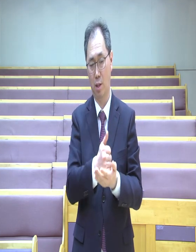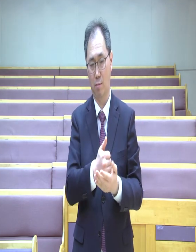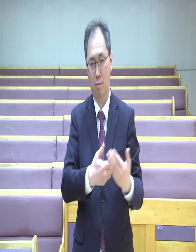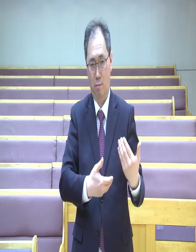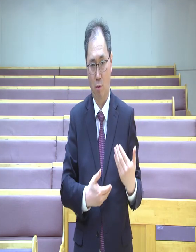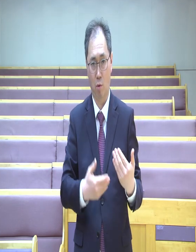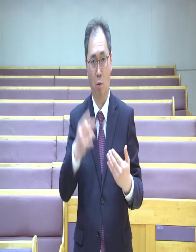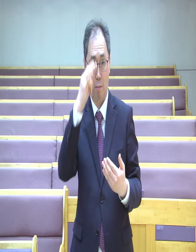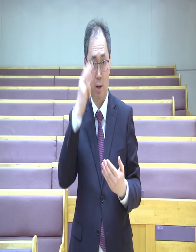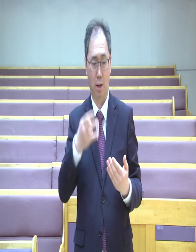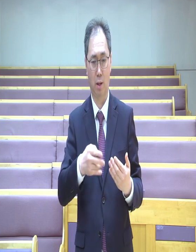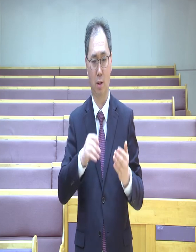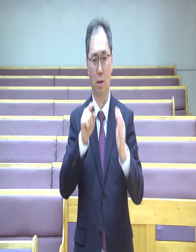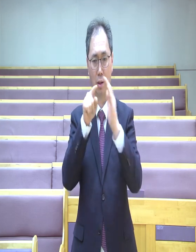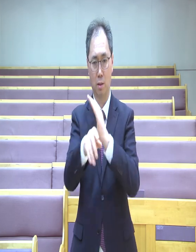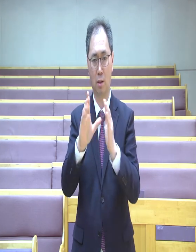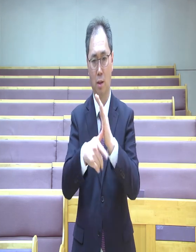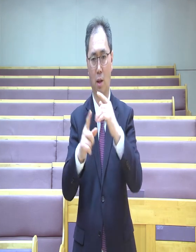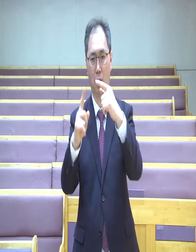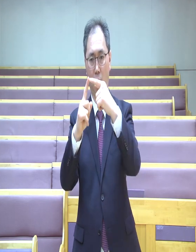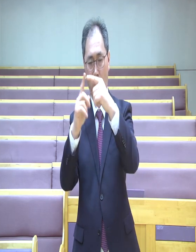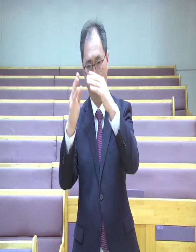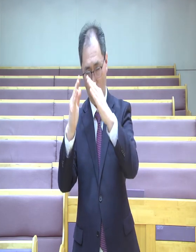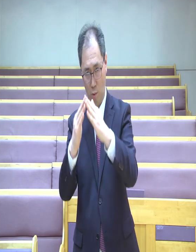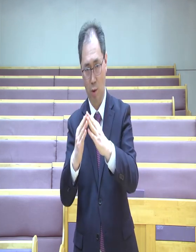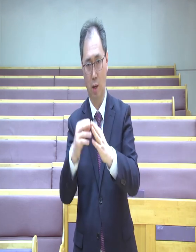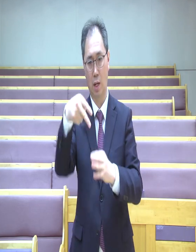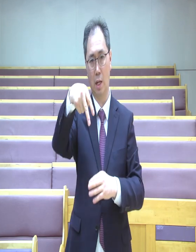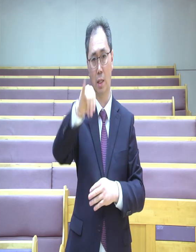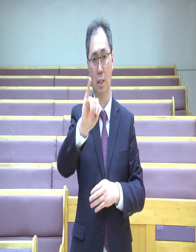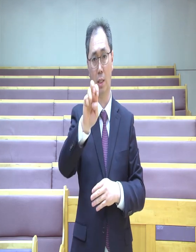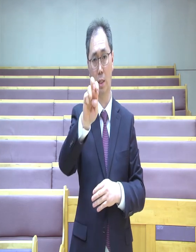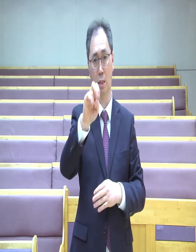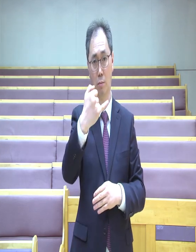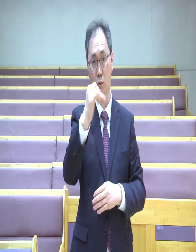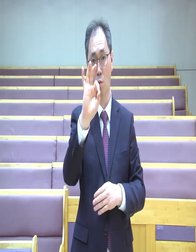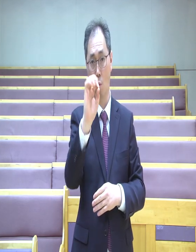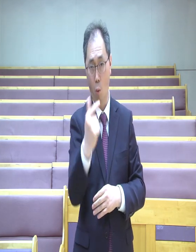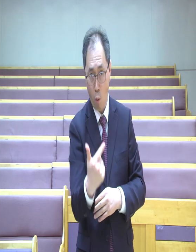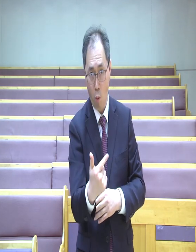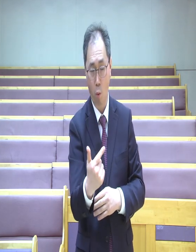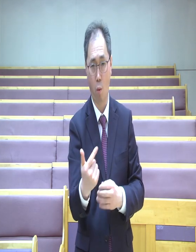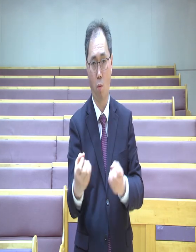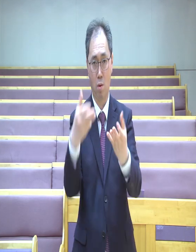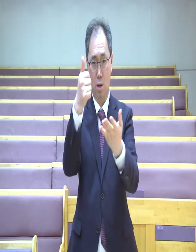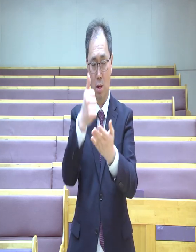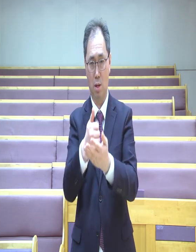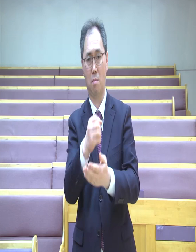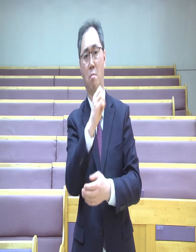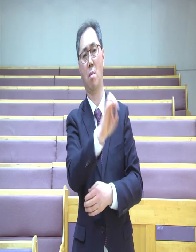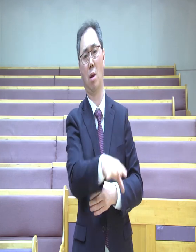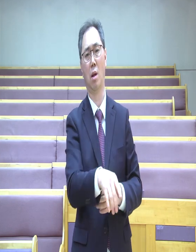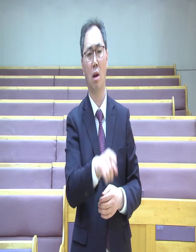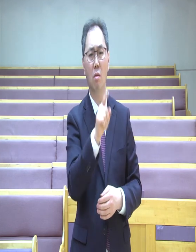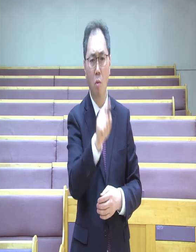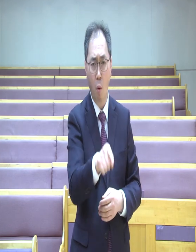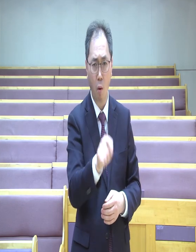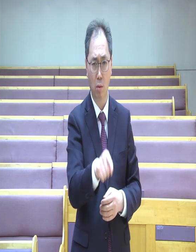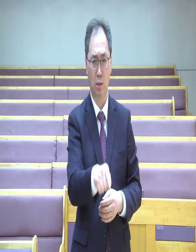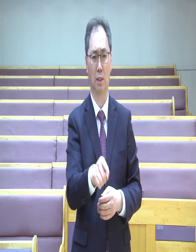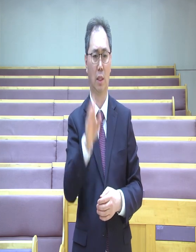있는 마리아에게 예언을 했죠. 칼이 너의 마음을 찌르듯 하리라. 바로 그 예언이